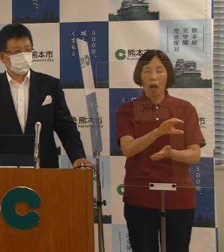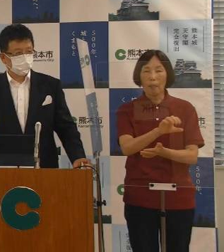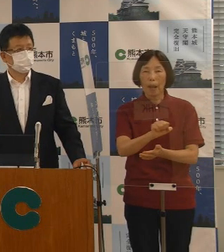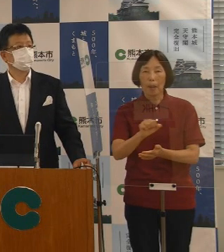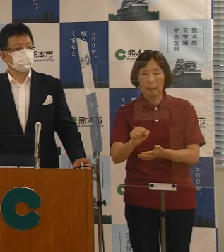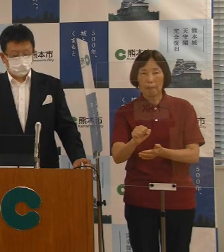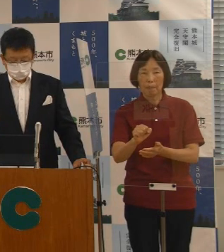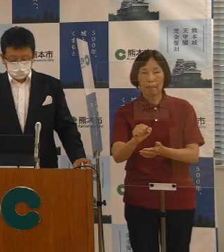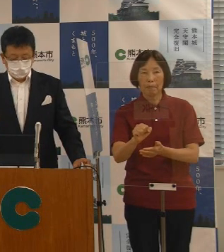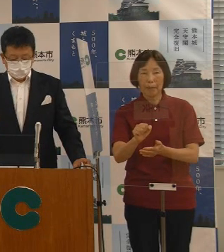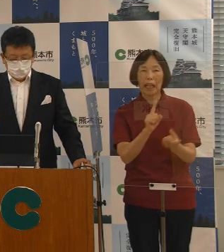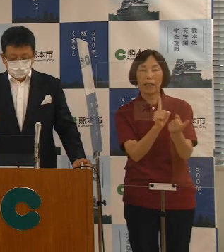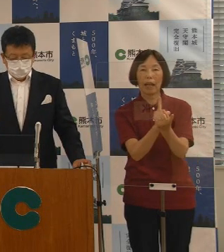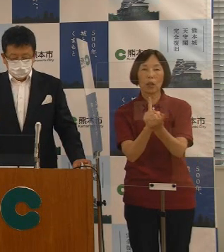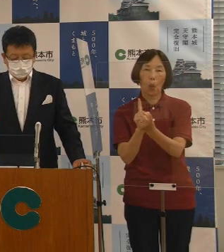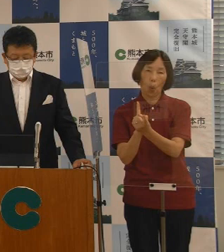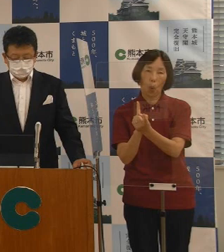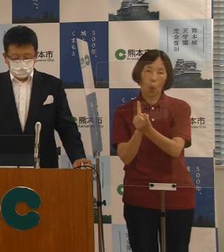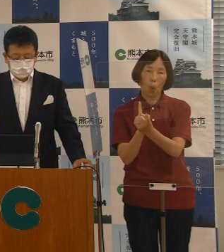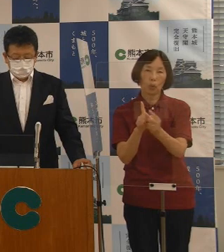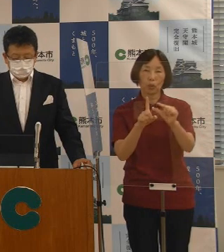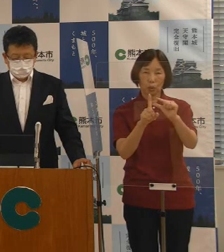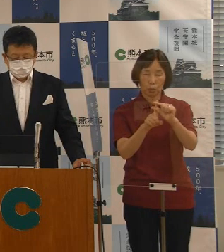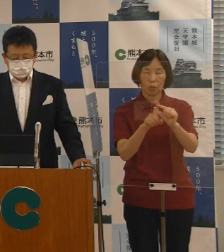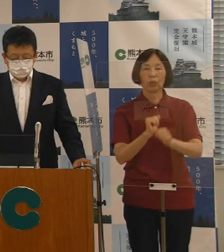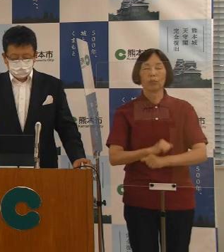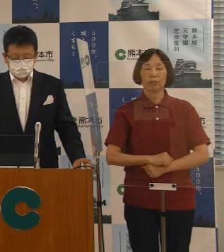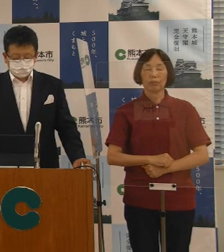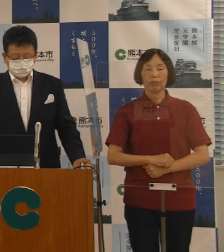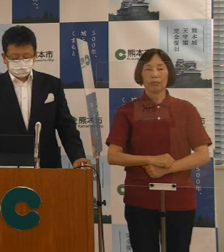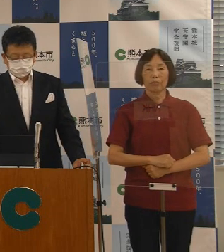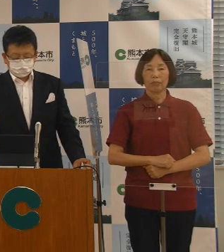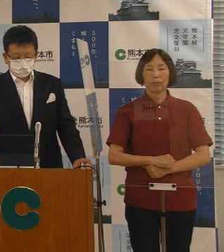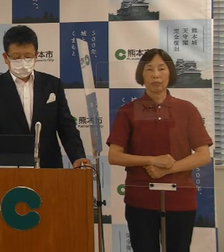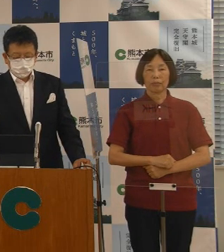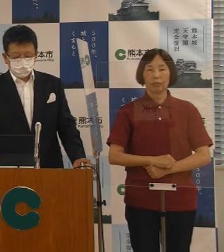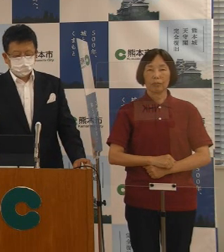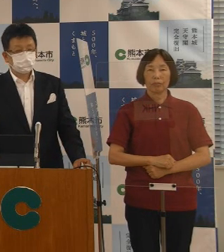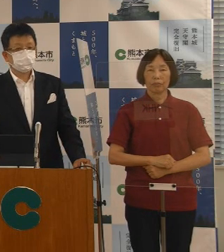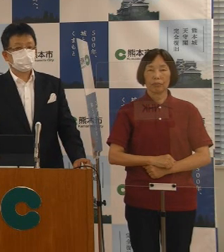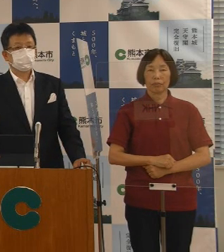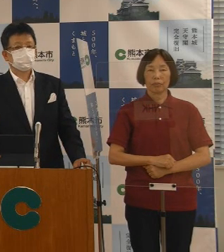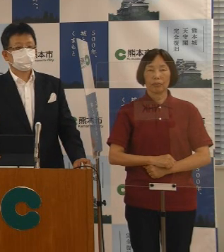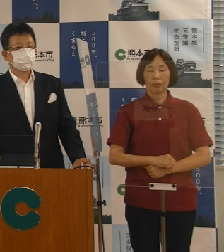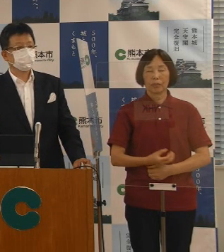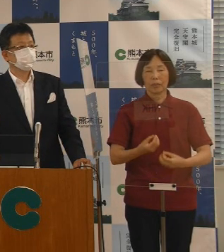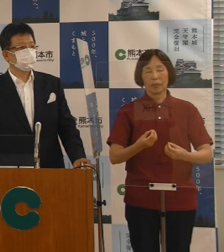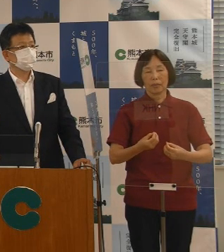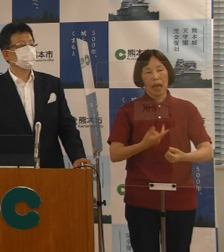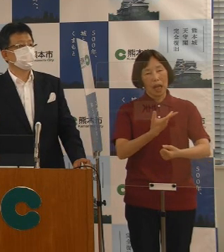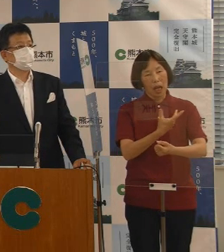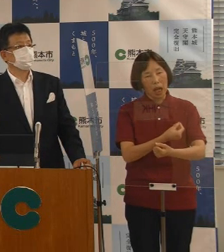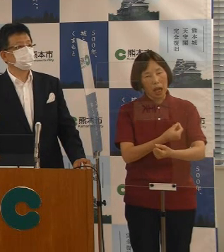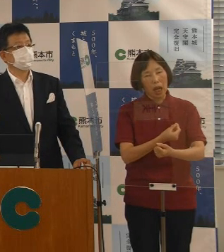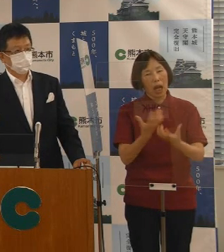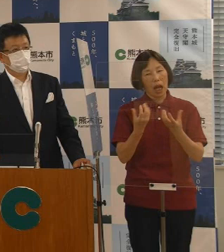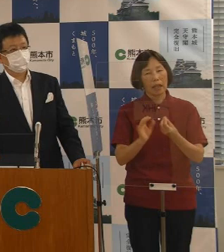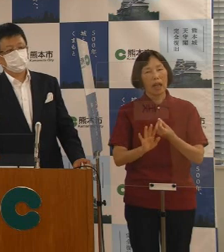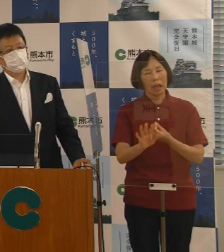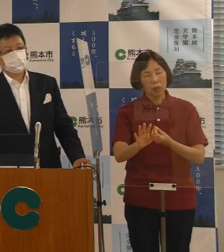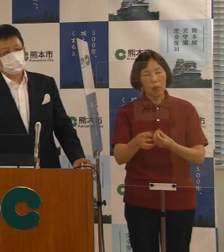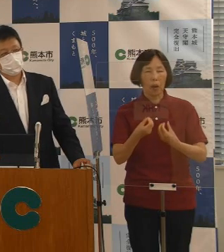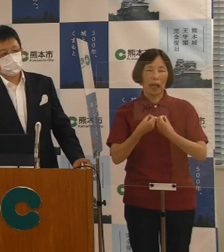対応を取っています。ですのでやはりブレイクスルー感染というのについてもですね、十